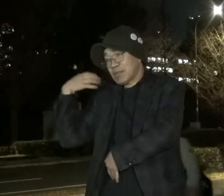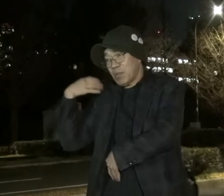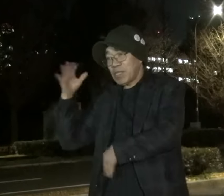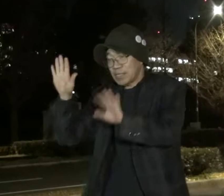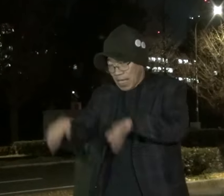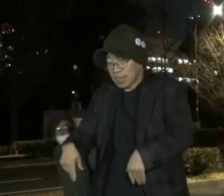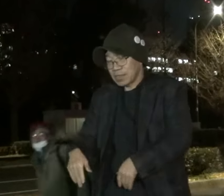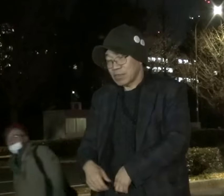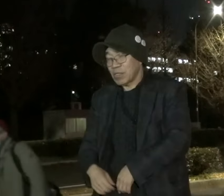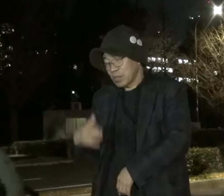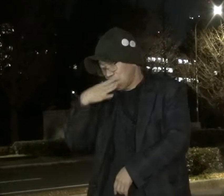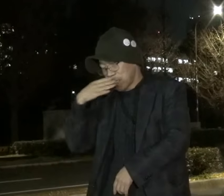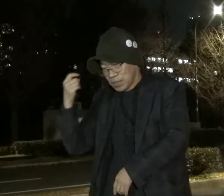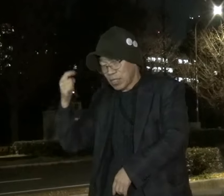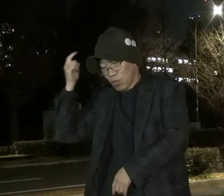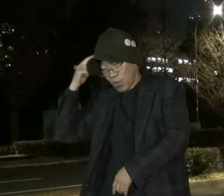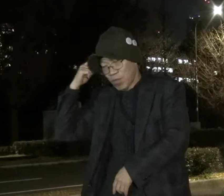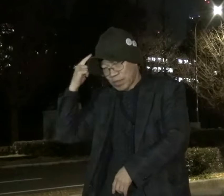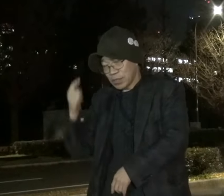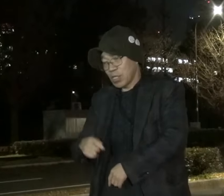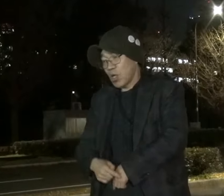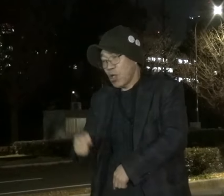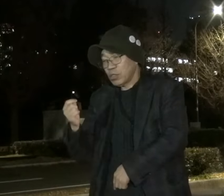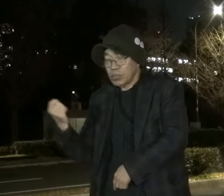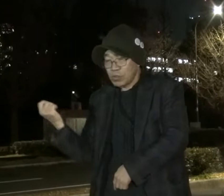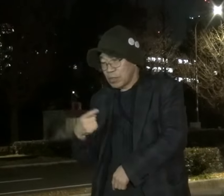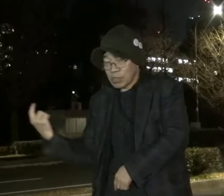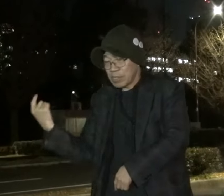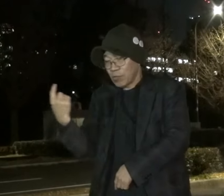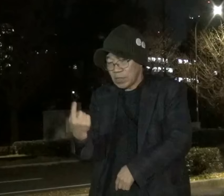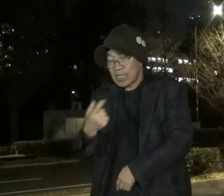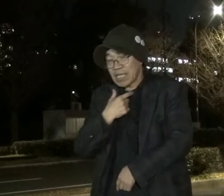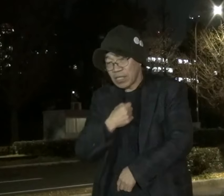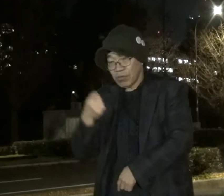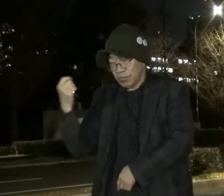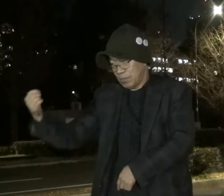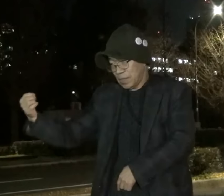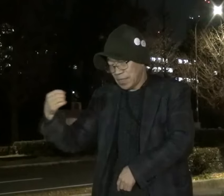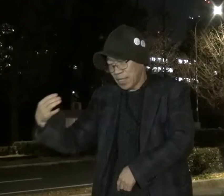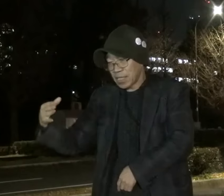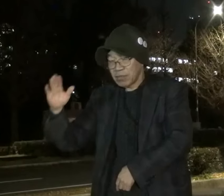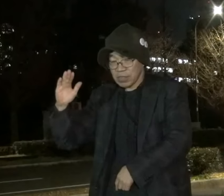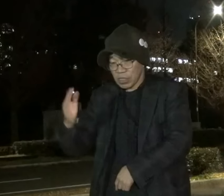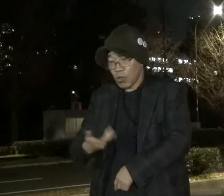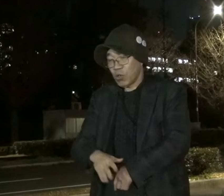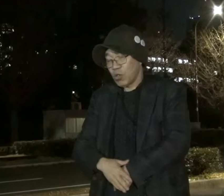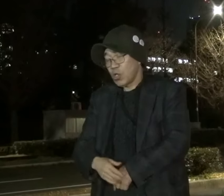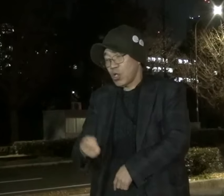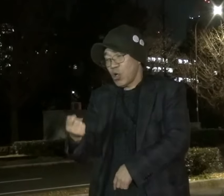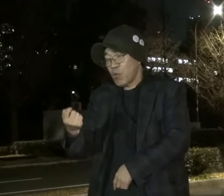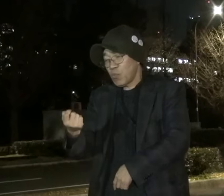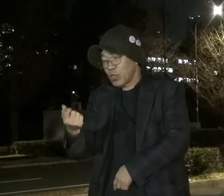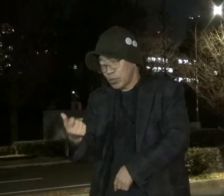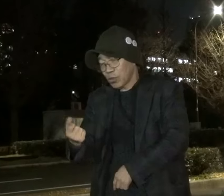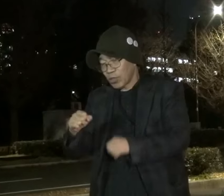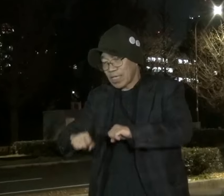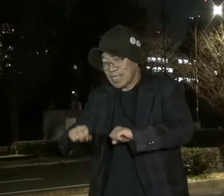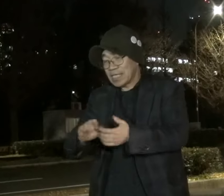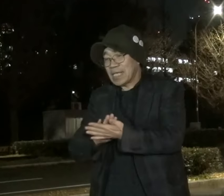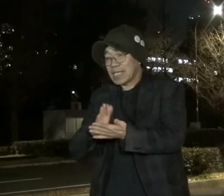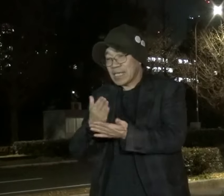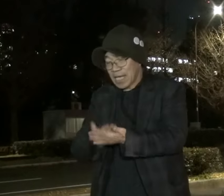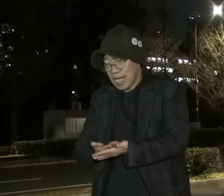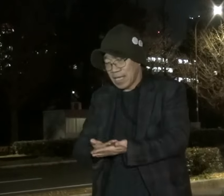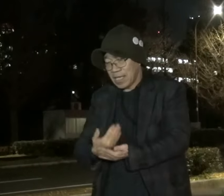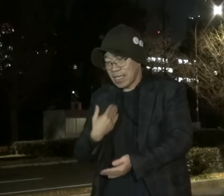ました。すぐにでもここに来たいって言ってたんですけれども、もうちょっと元気になって体